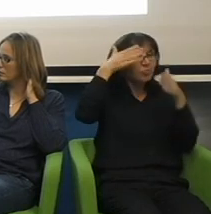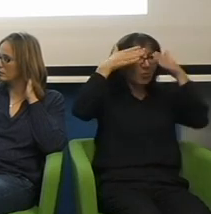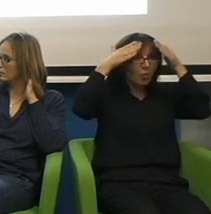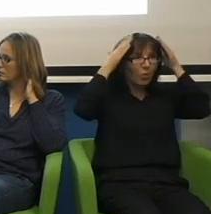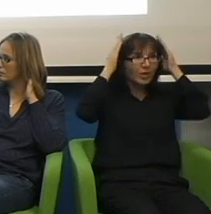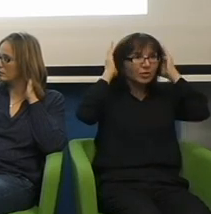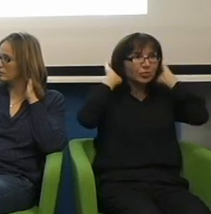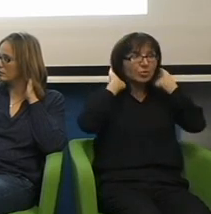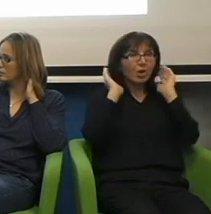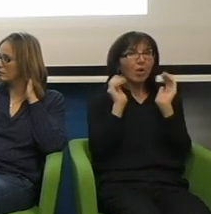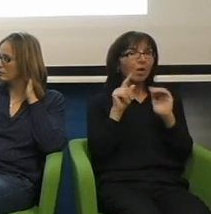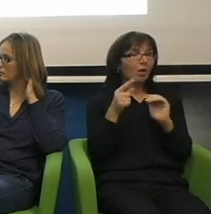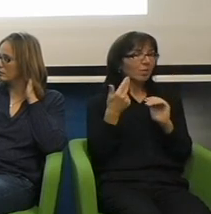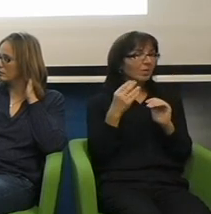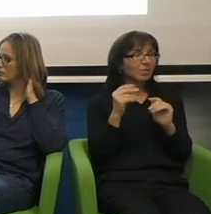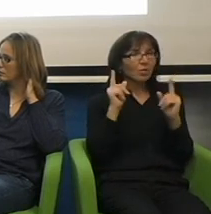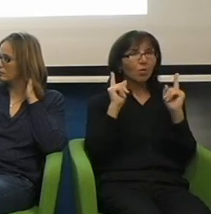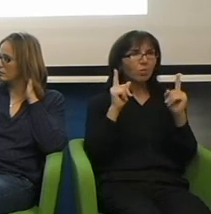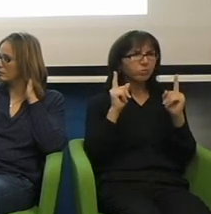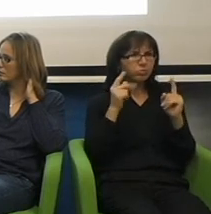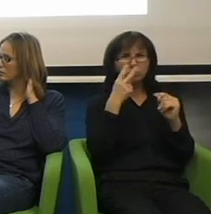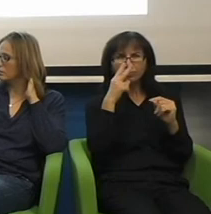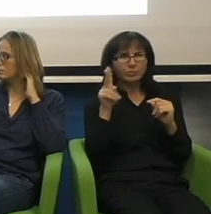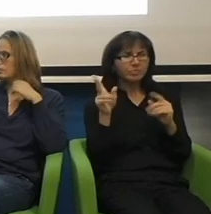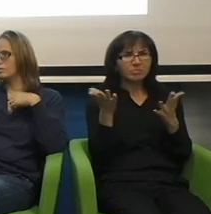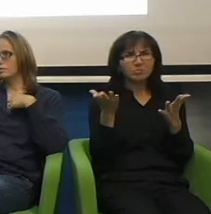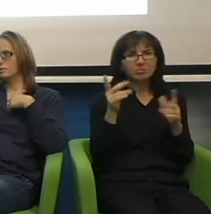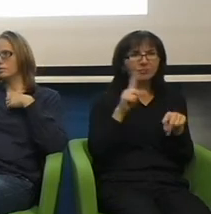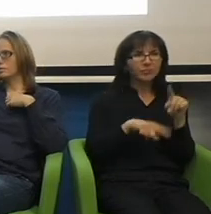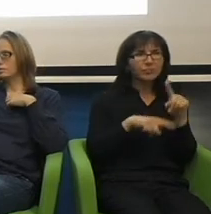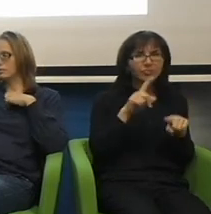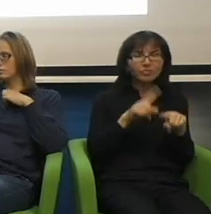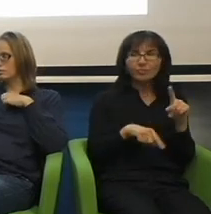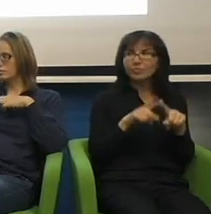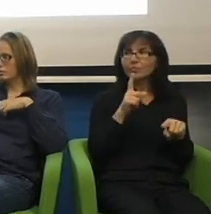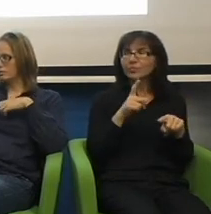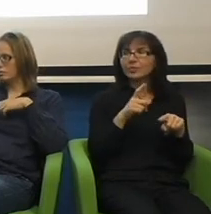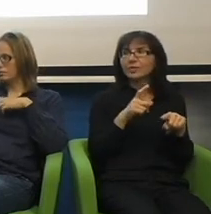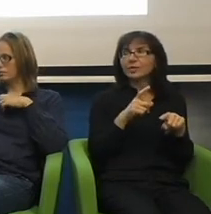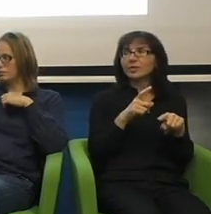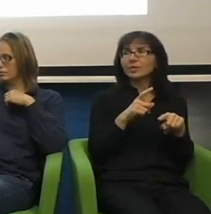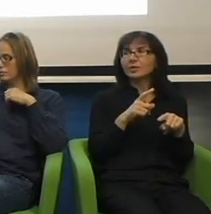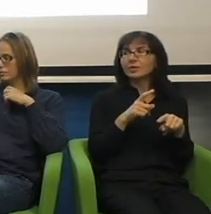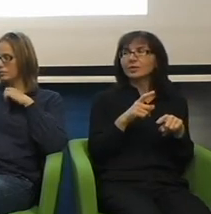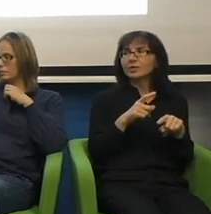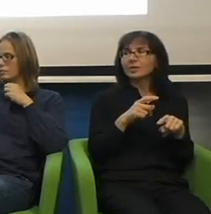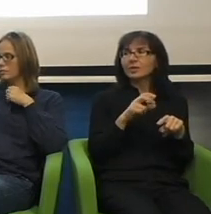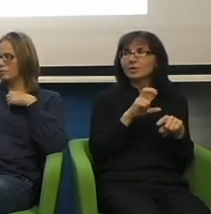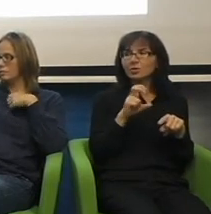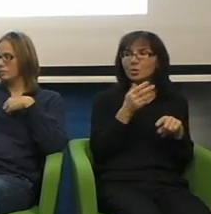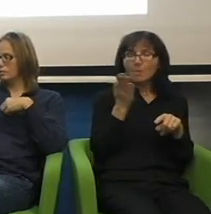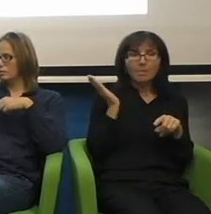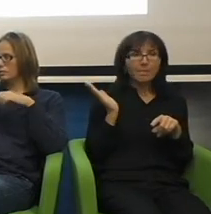no raczej nie zwracająca na siebie uwagi, przynajmniej w takim przekazie utrwalonym. I czy